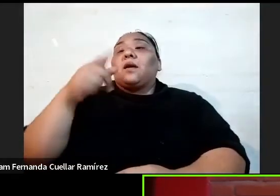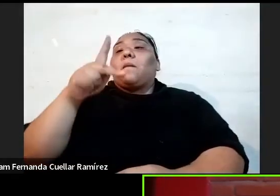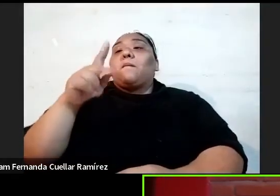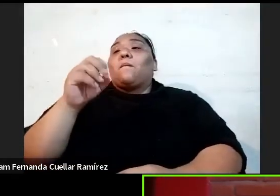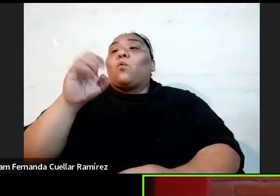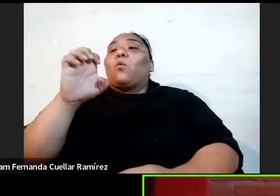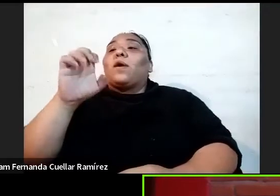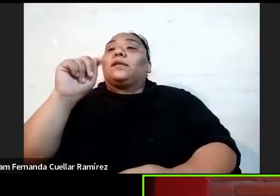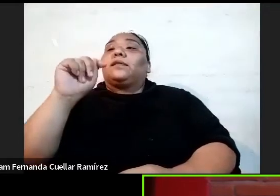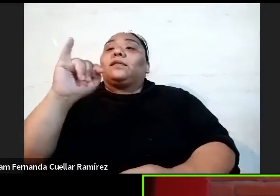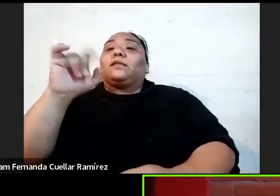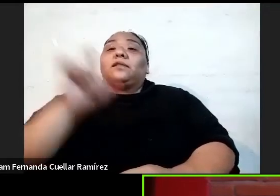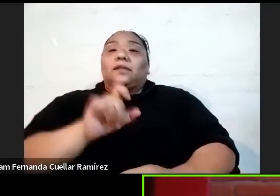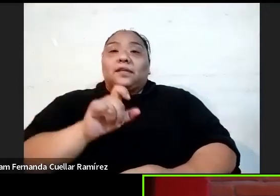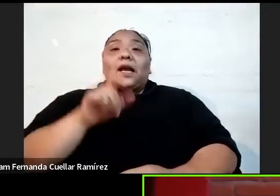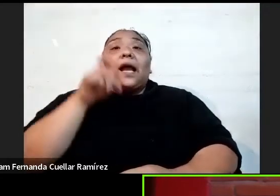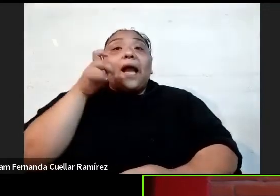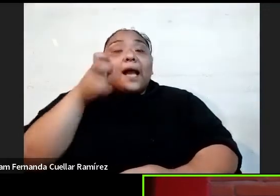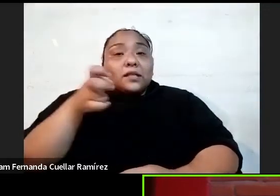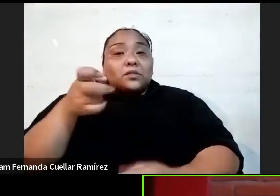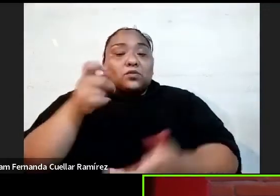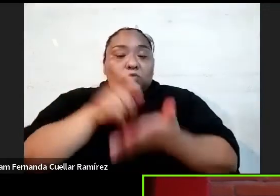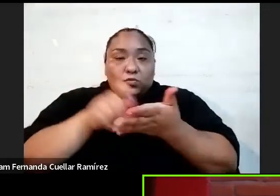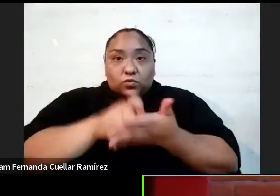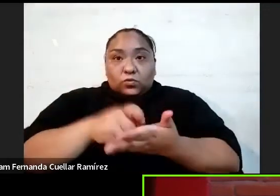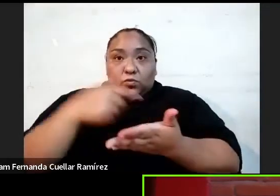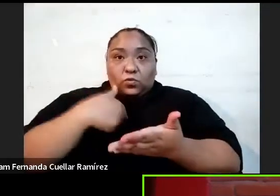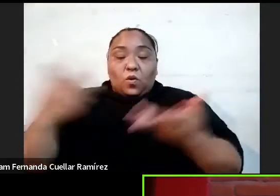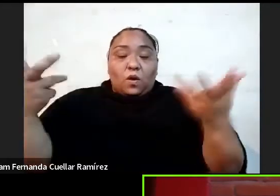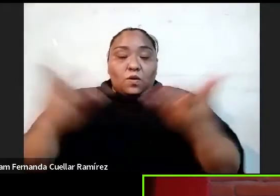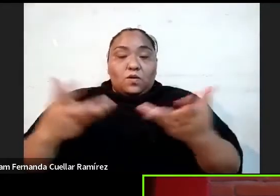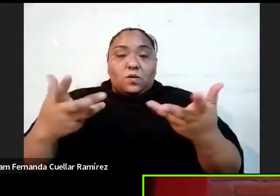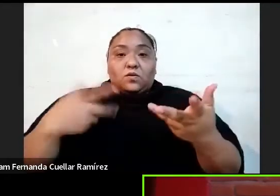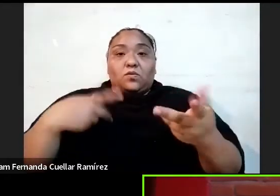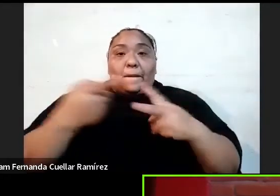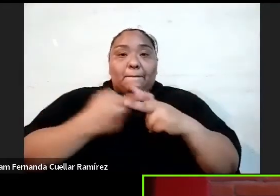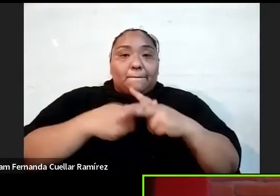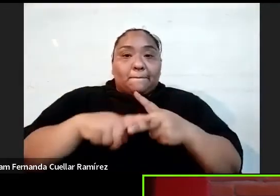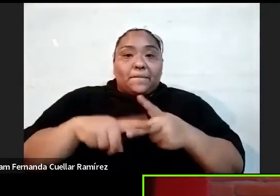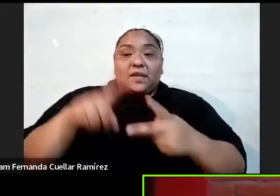empecé en el drag, que mi intención era